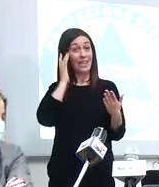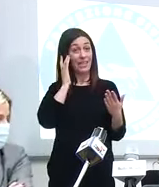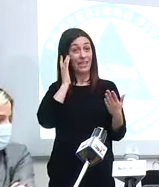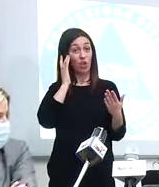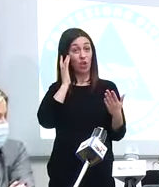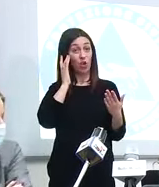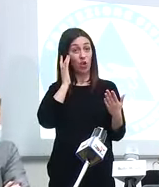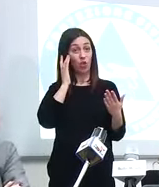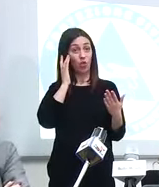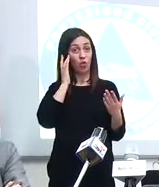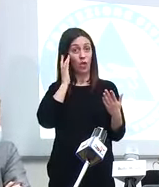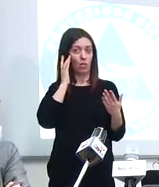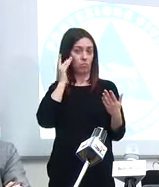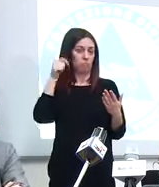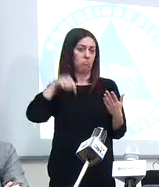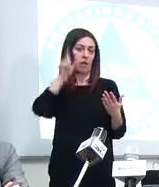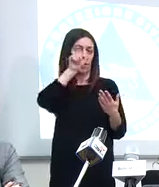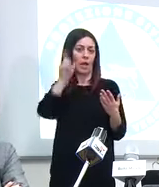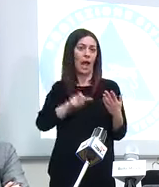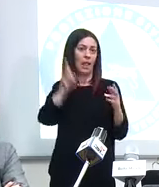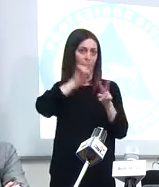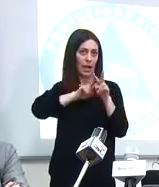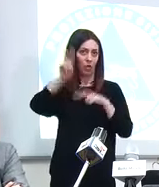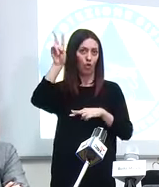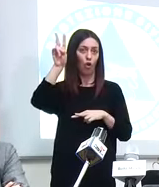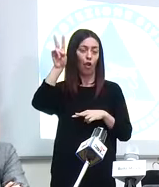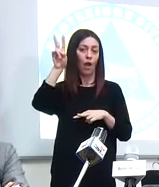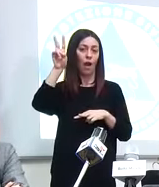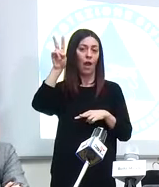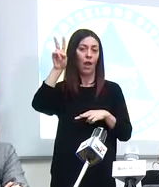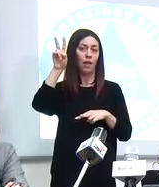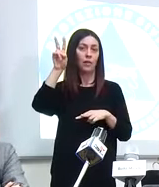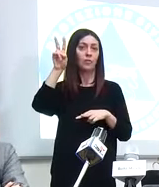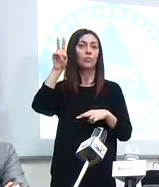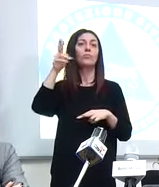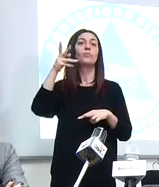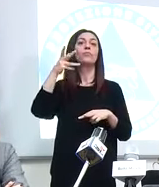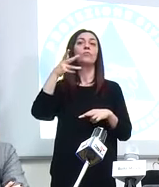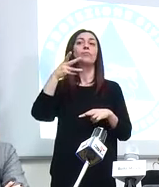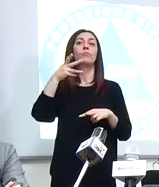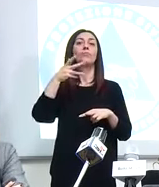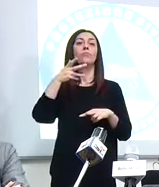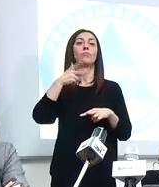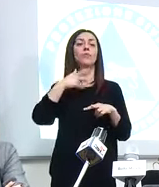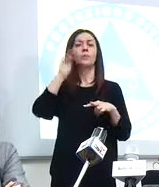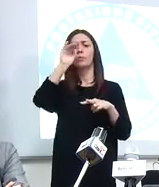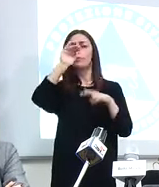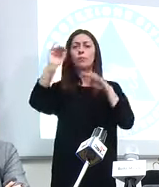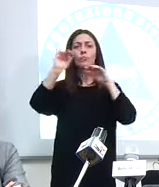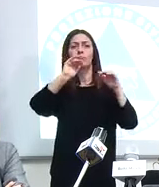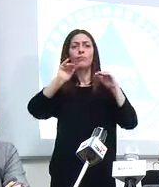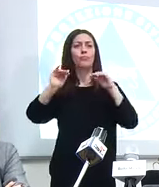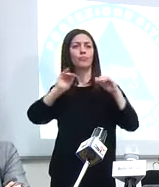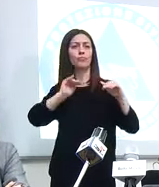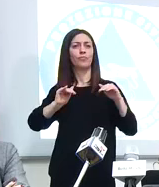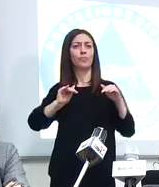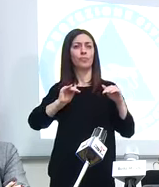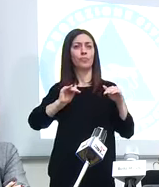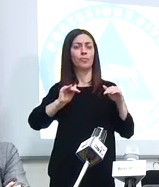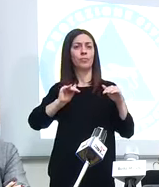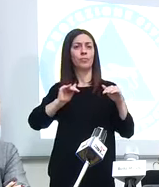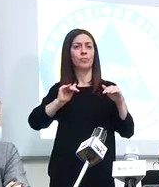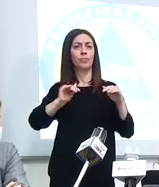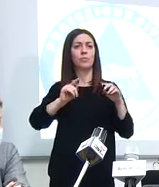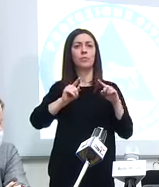abbiamo a livello nazionale e che divide i vari scenari in rapporto ad un sistema di